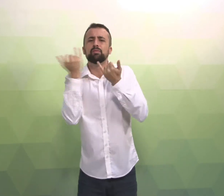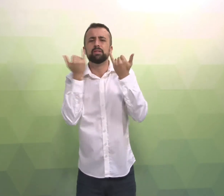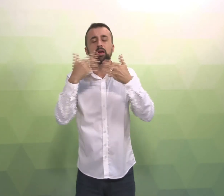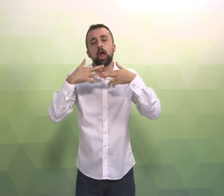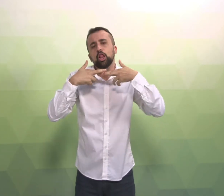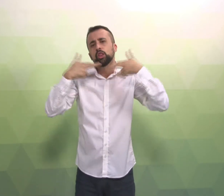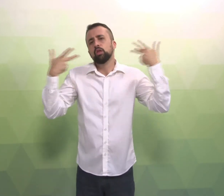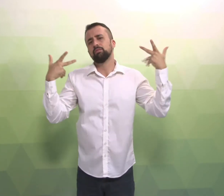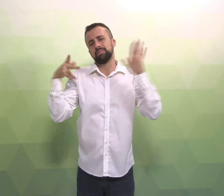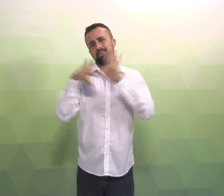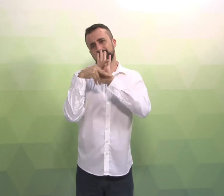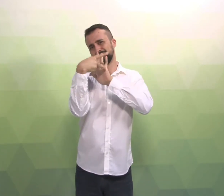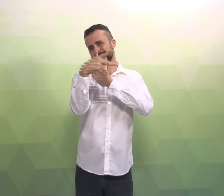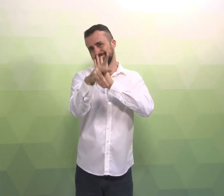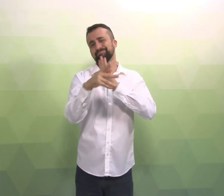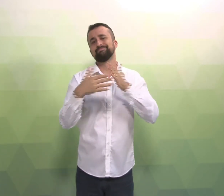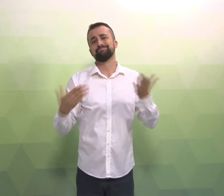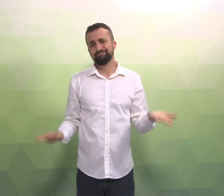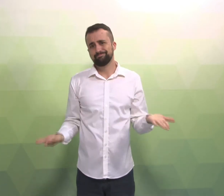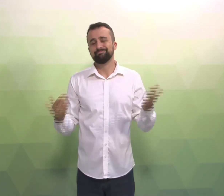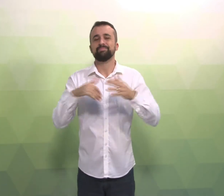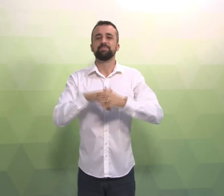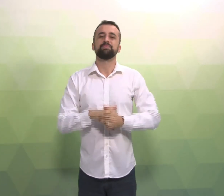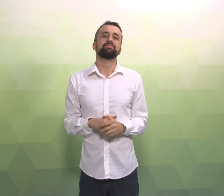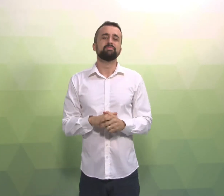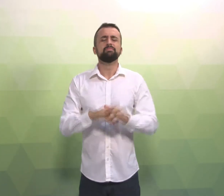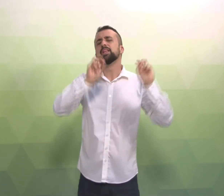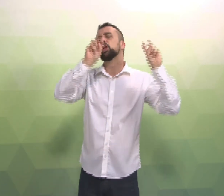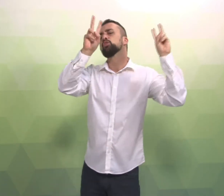Talvez essas informações sejam novidade para vocês.